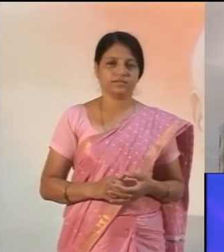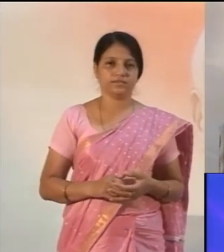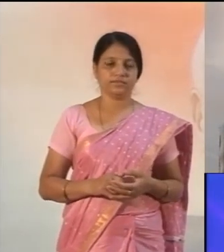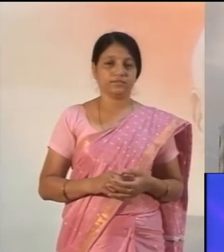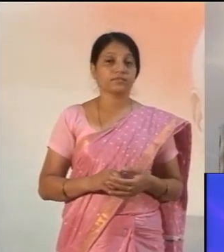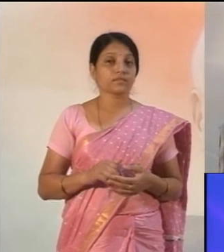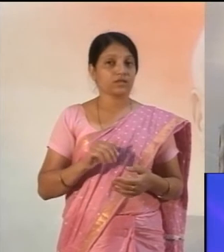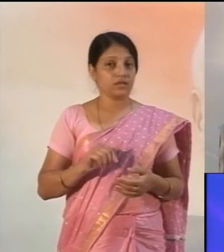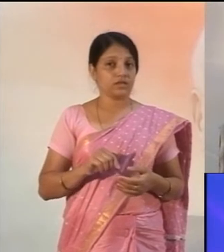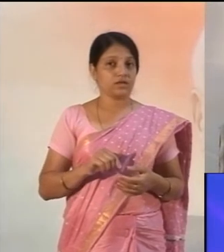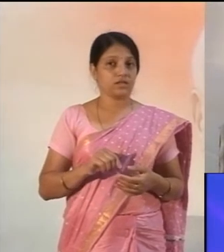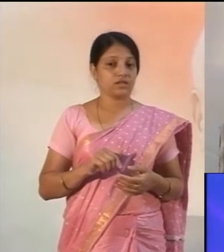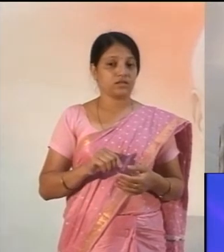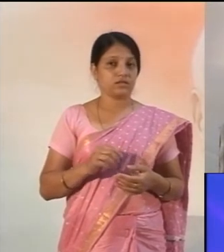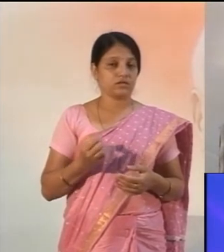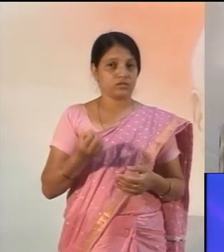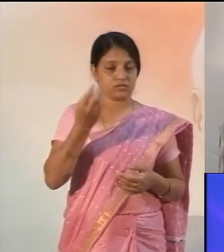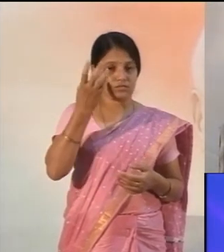अर्थात स्कूल जाएं,